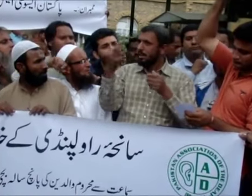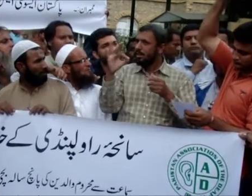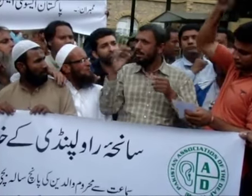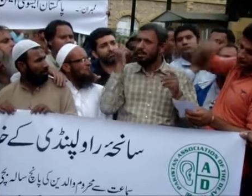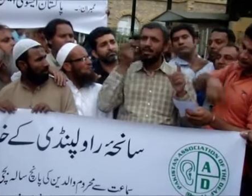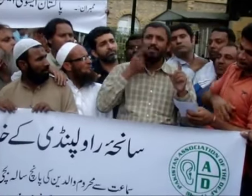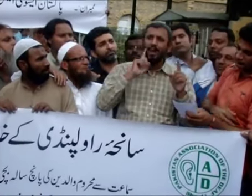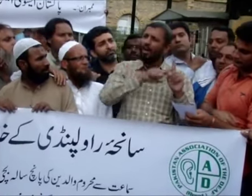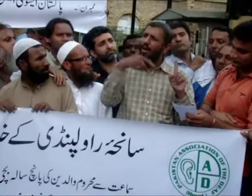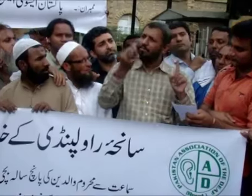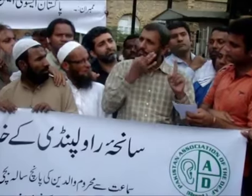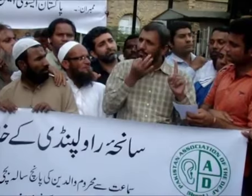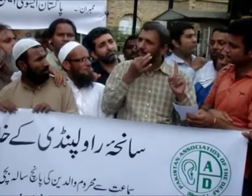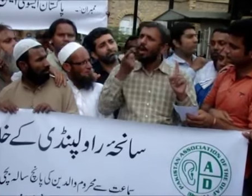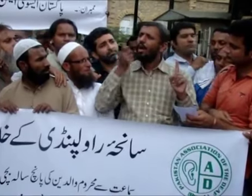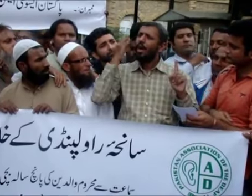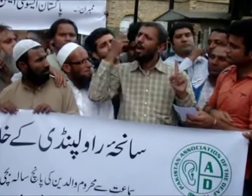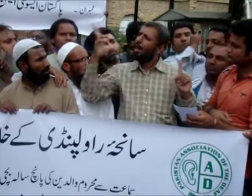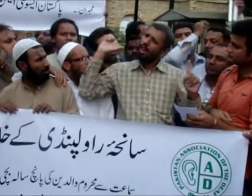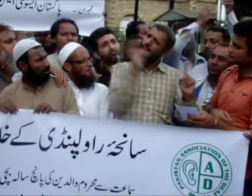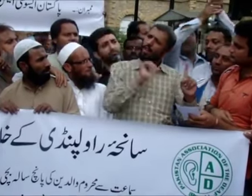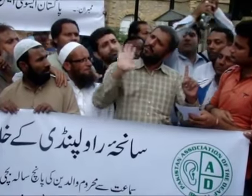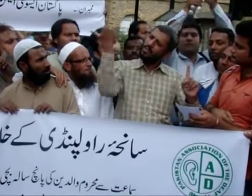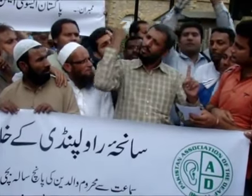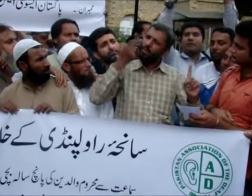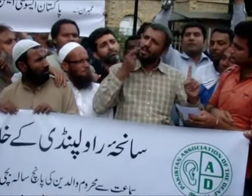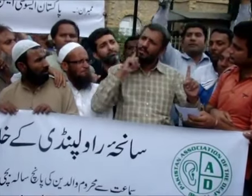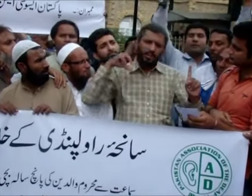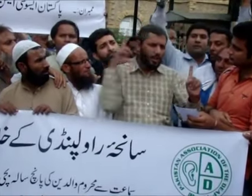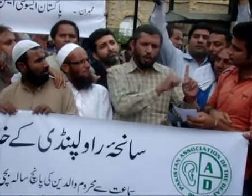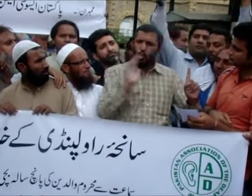जनाब मंबर खान लाला से अपील करता हूँ, दरखास्त करता हूँ कि वो आए